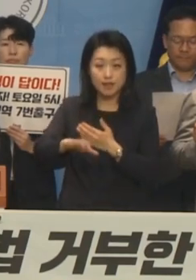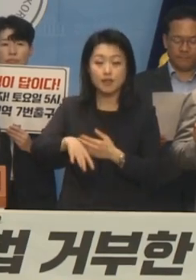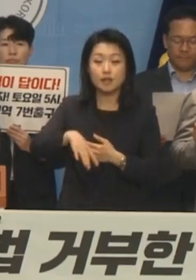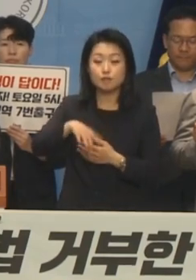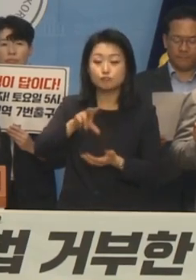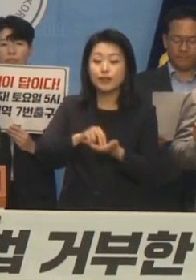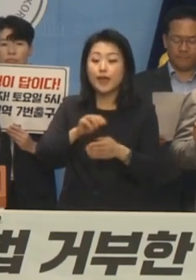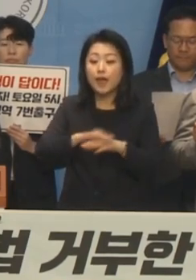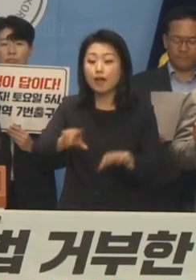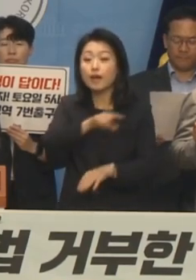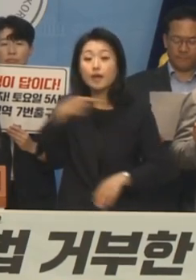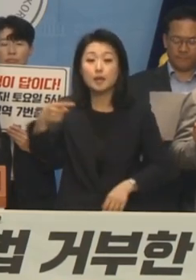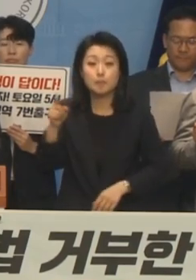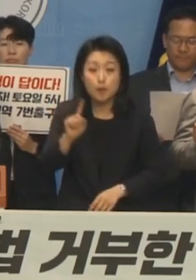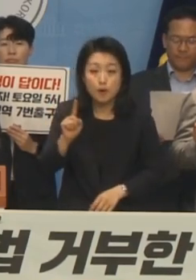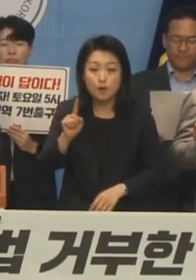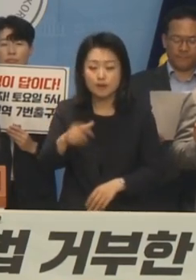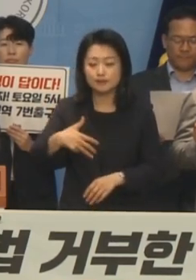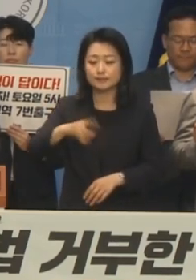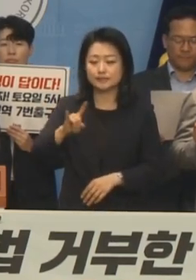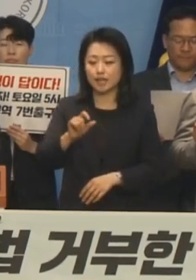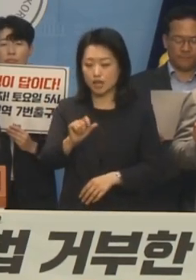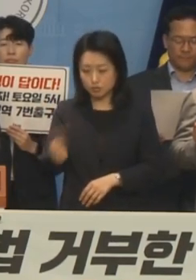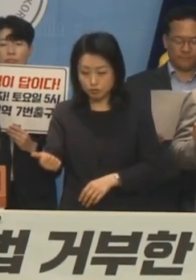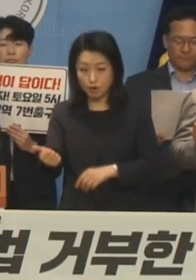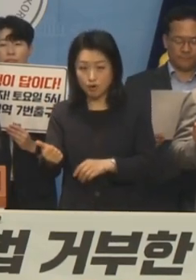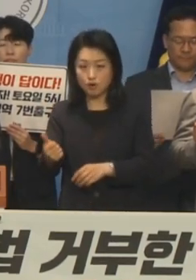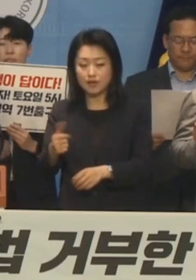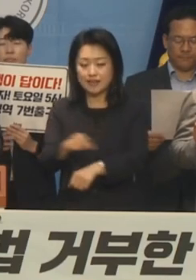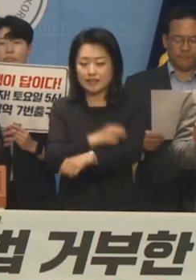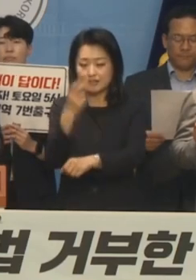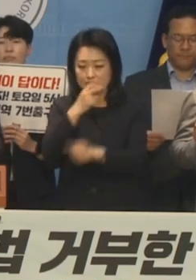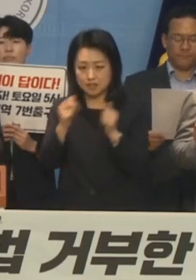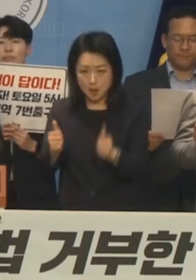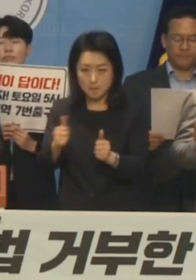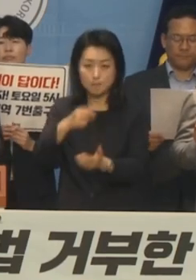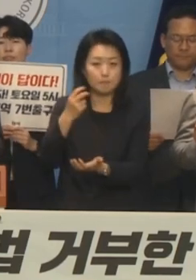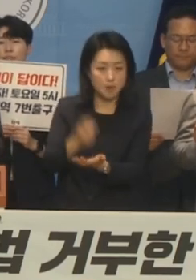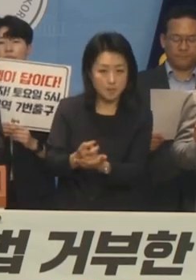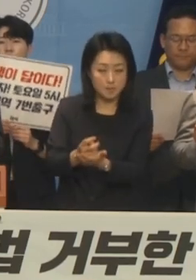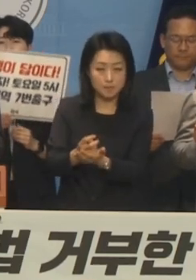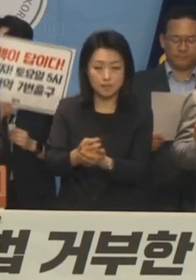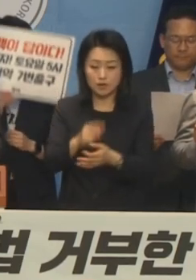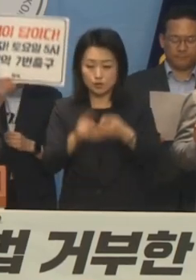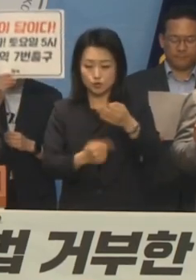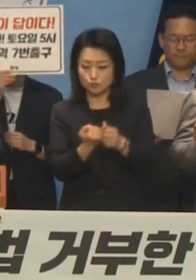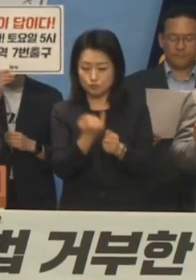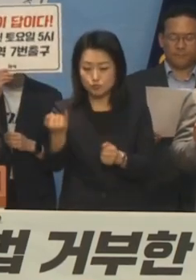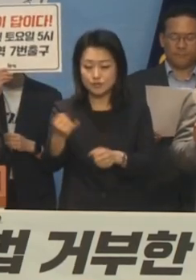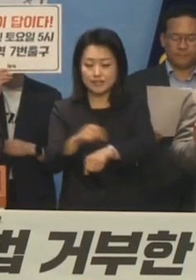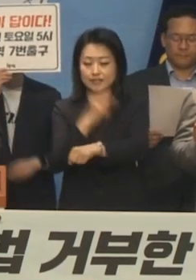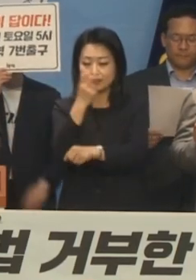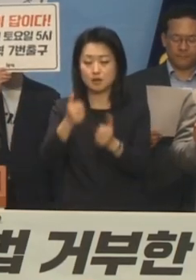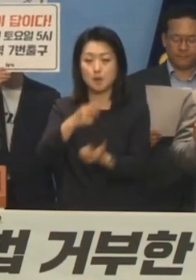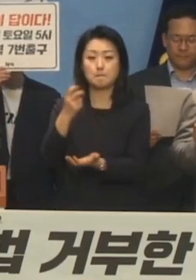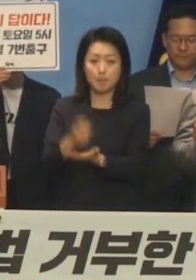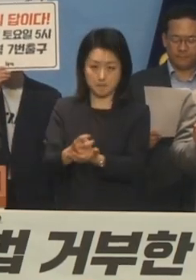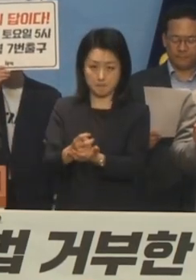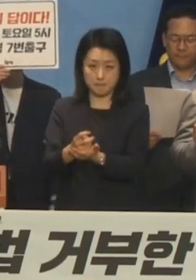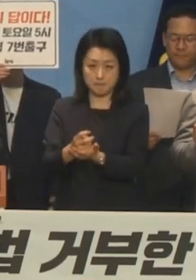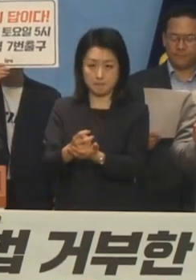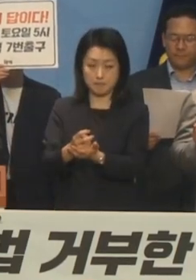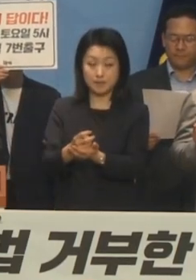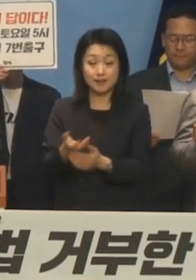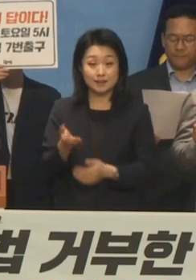문제로 최혜병 특검법과 김건희 특검법을 꼽았고, 국회는 최혜병 특검을